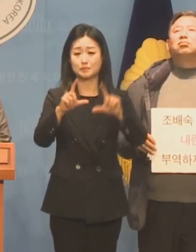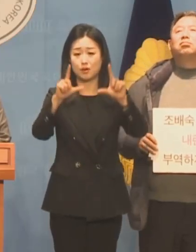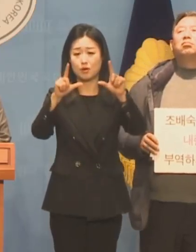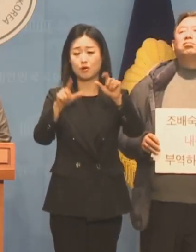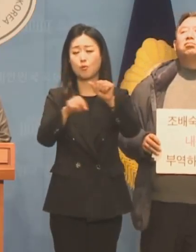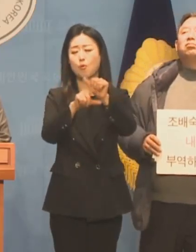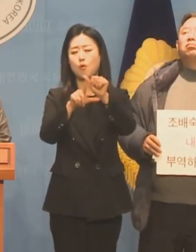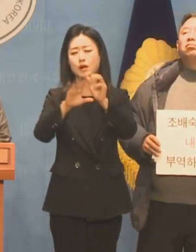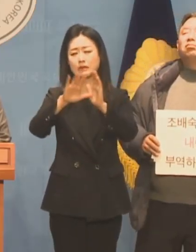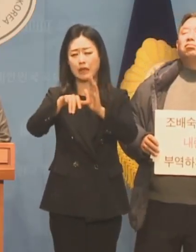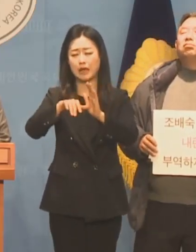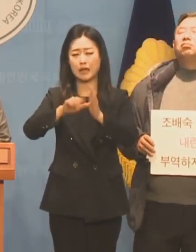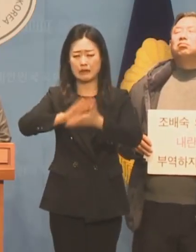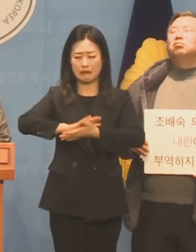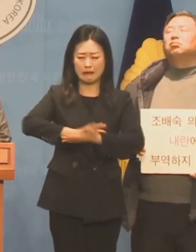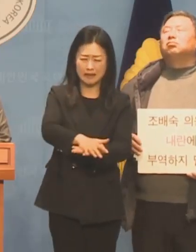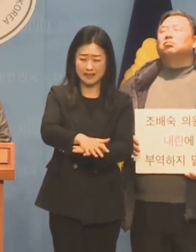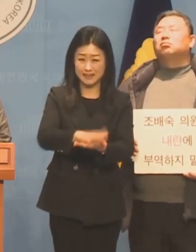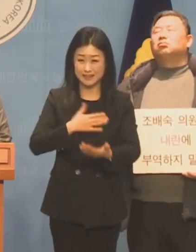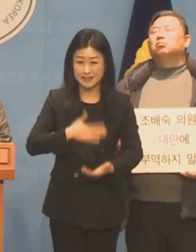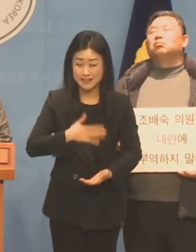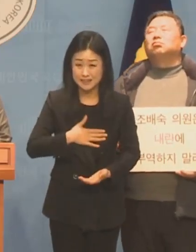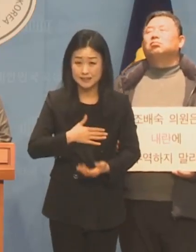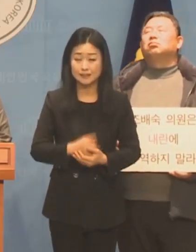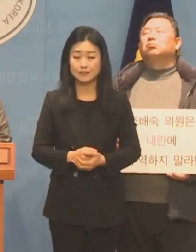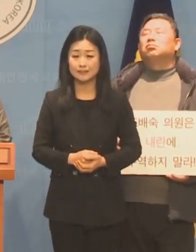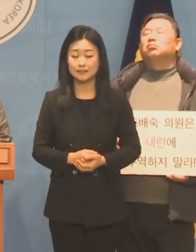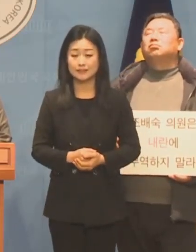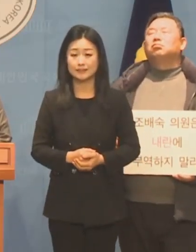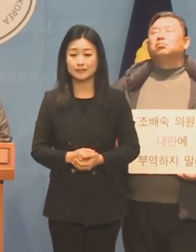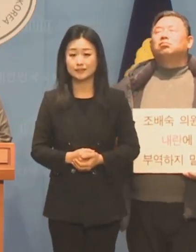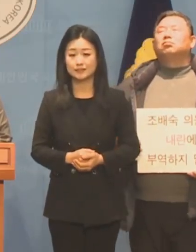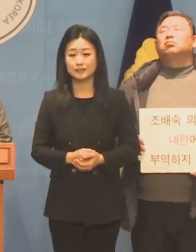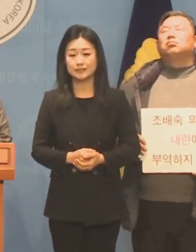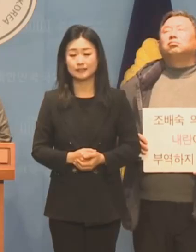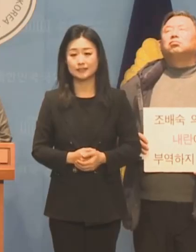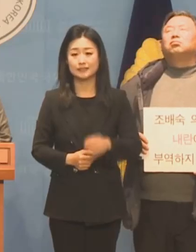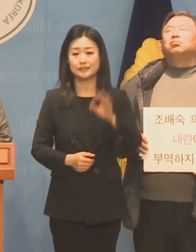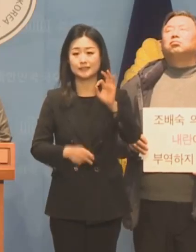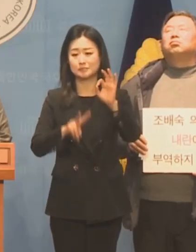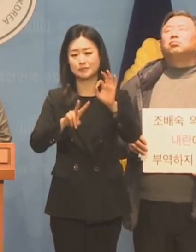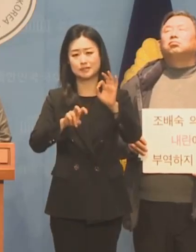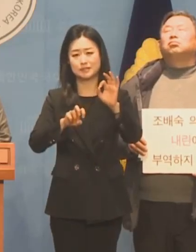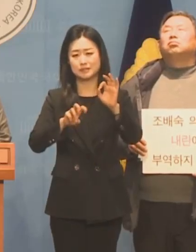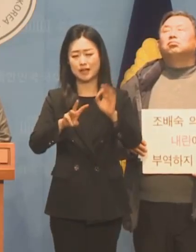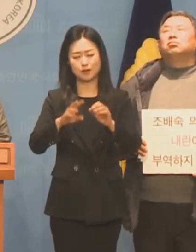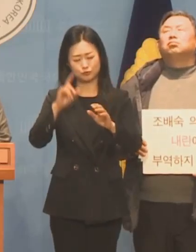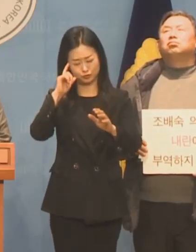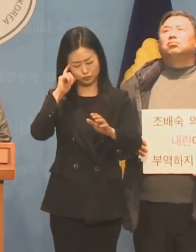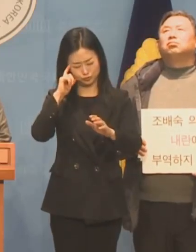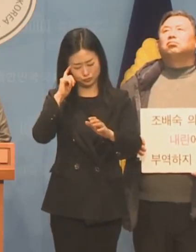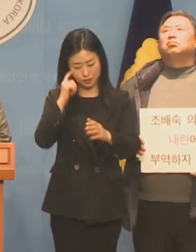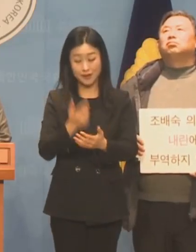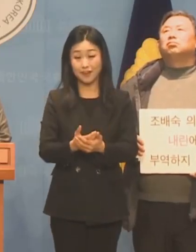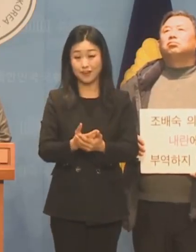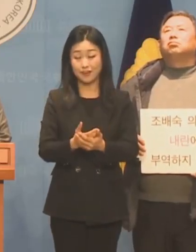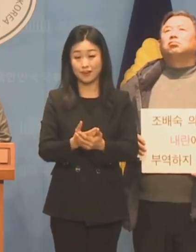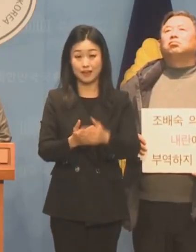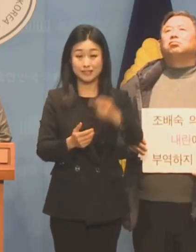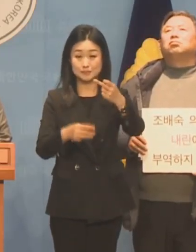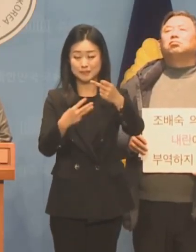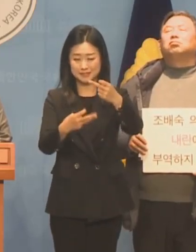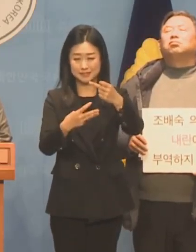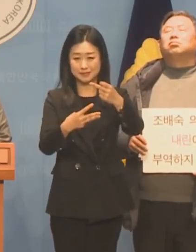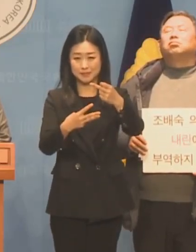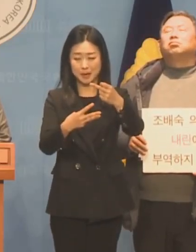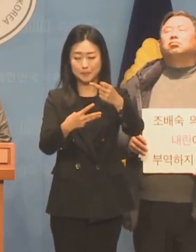겪었던 우리 호남민들은 12.3 친일 쿠데타에 대한 그 충격이 남달리 다른